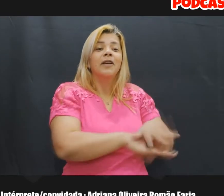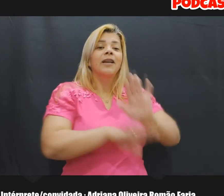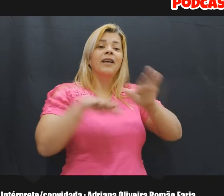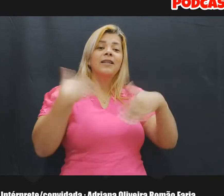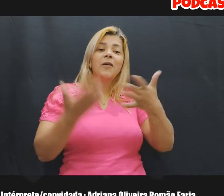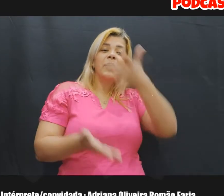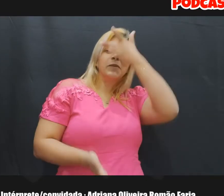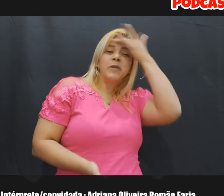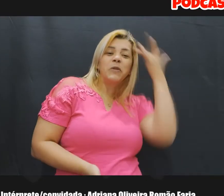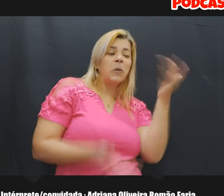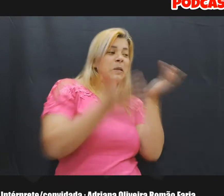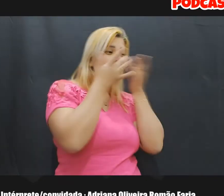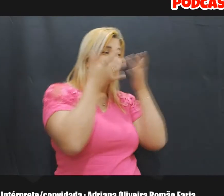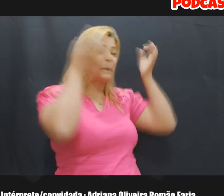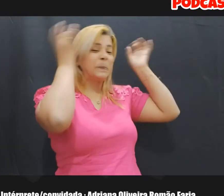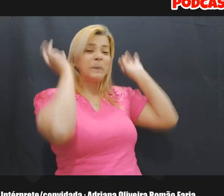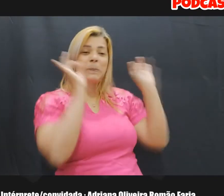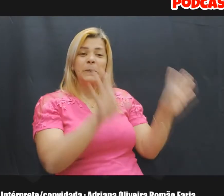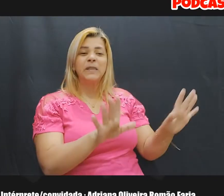da sociedade.